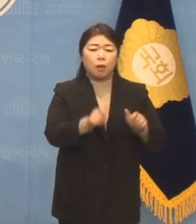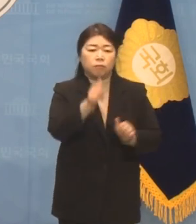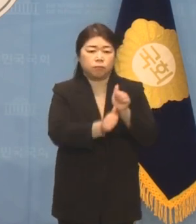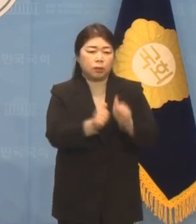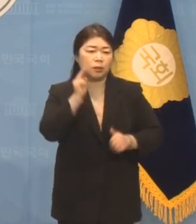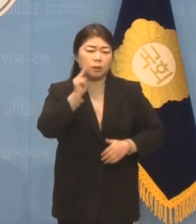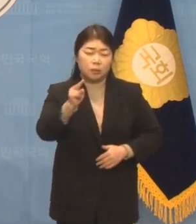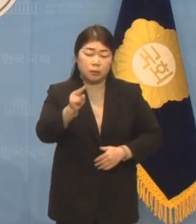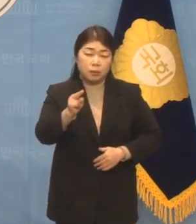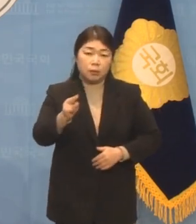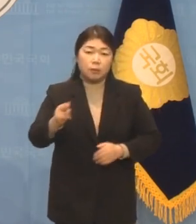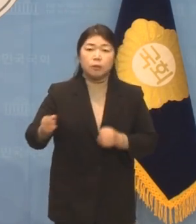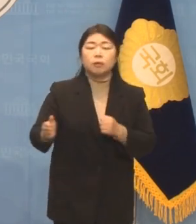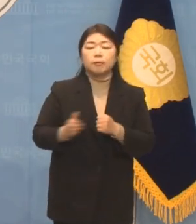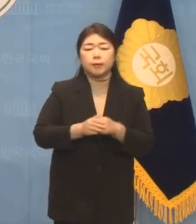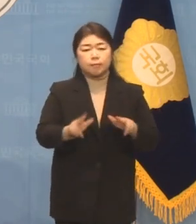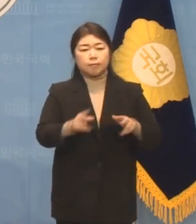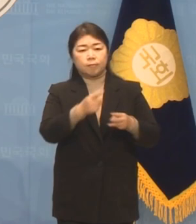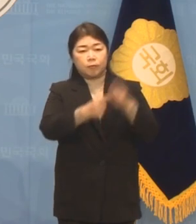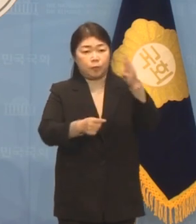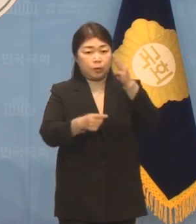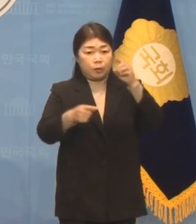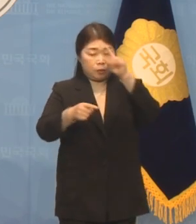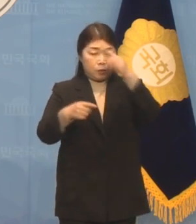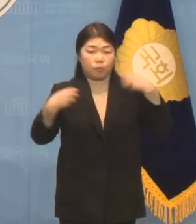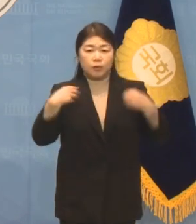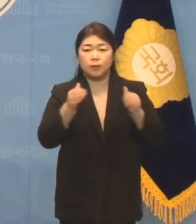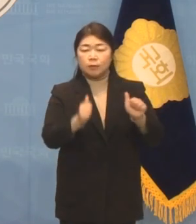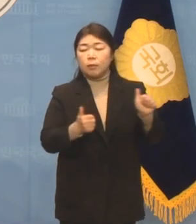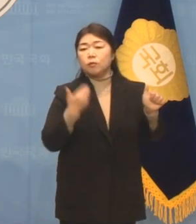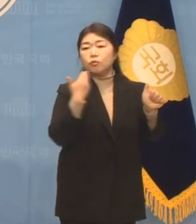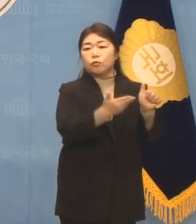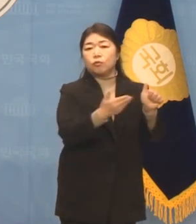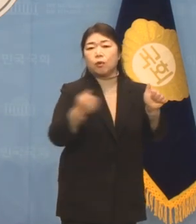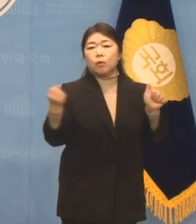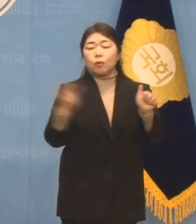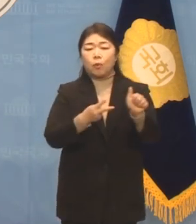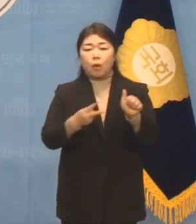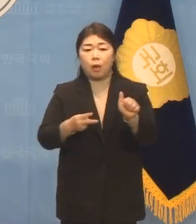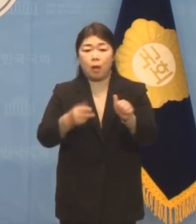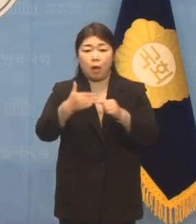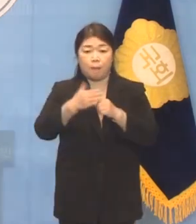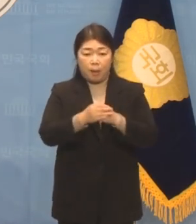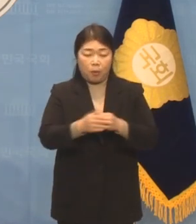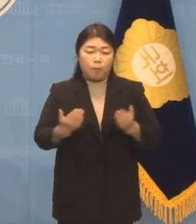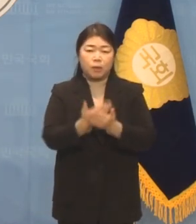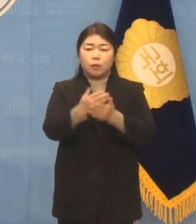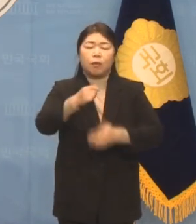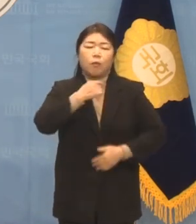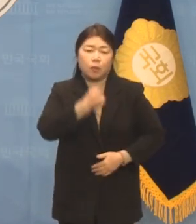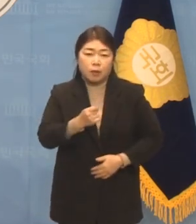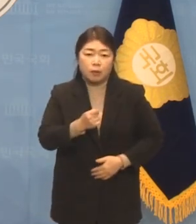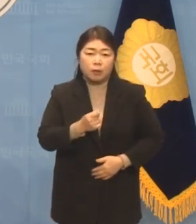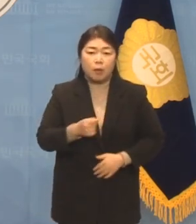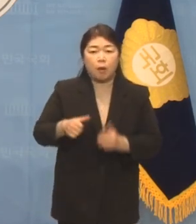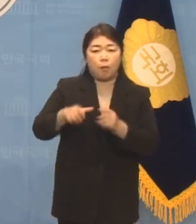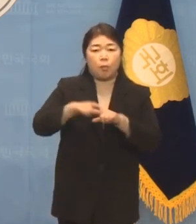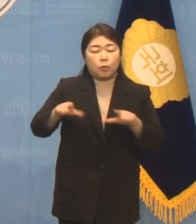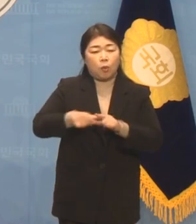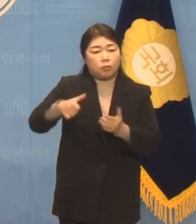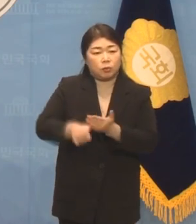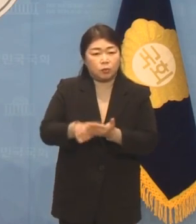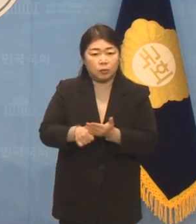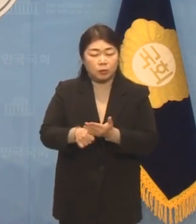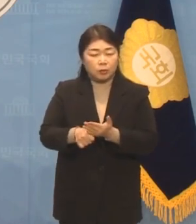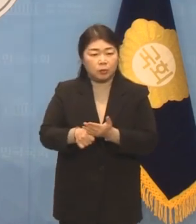그래서 마포는 윤석열 심판 지지층을 포함하고 마포 발전을 기대하는 일반 유권자까지